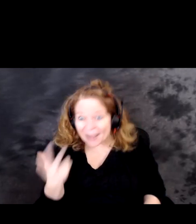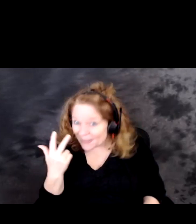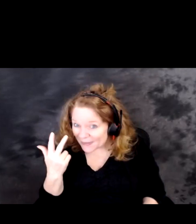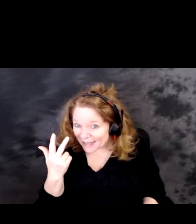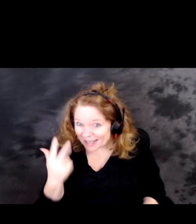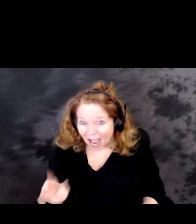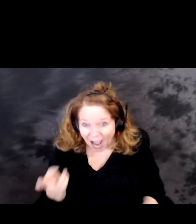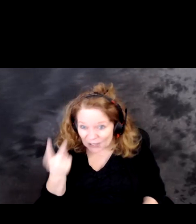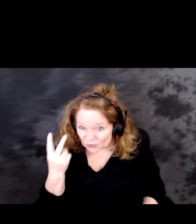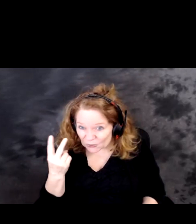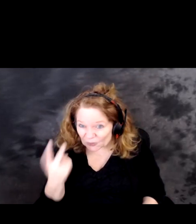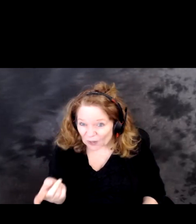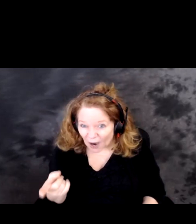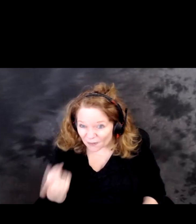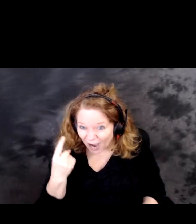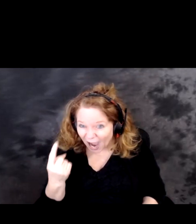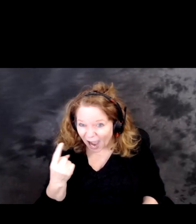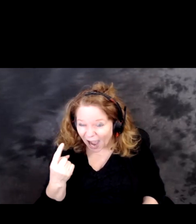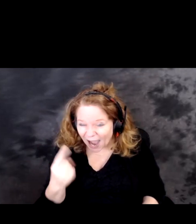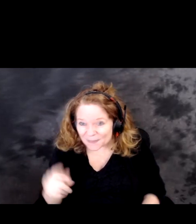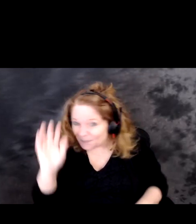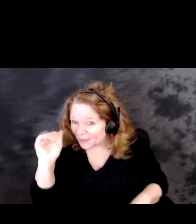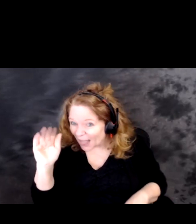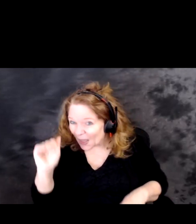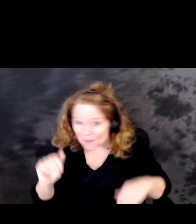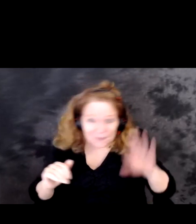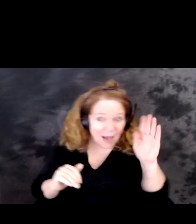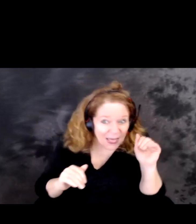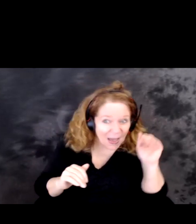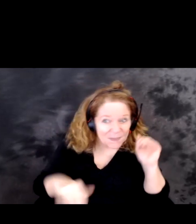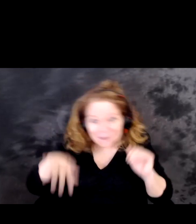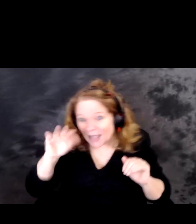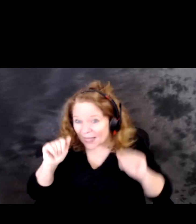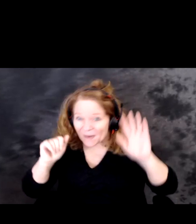Vamos a contar a las tres, a las dos y a la una. Hola.